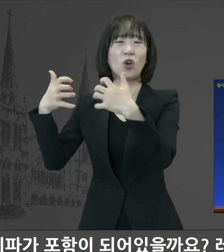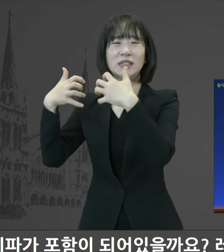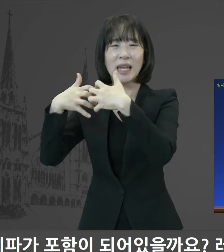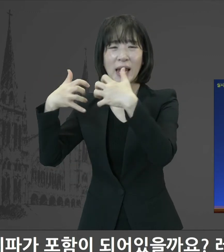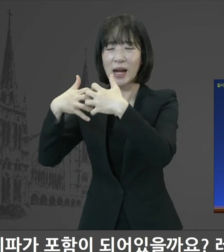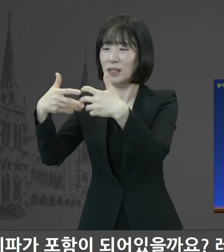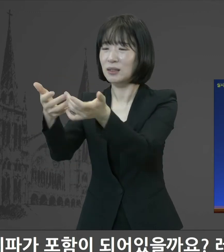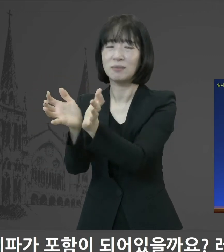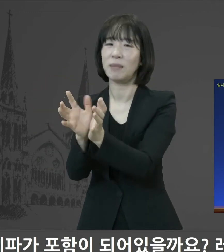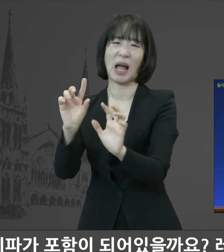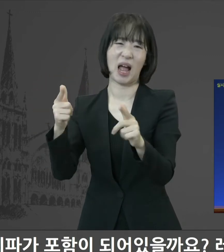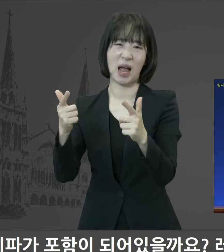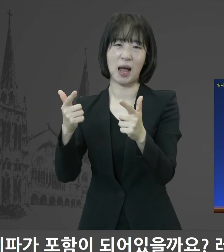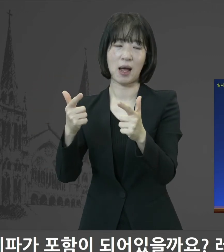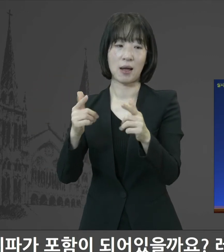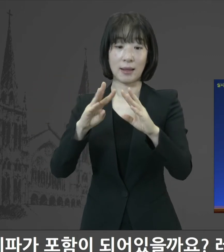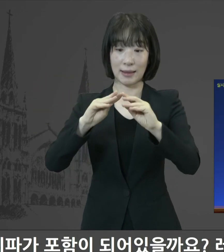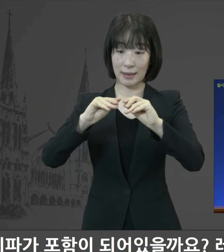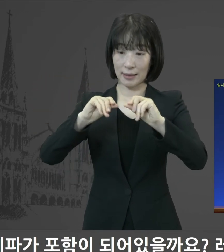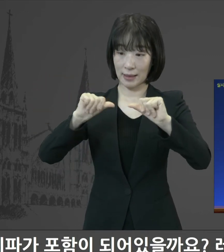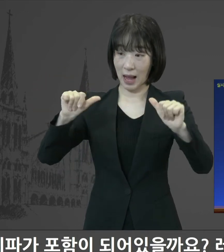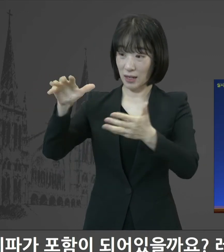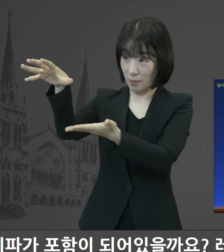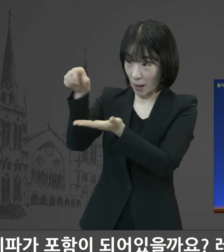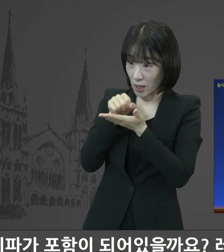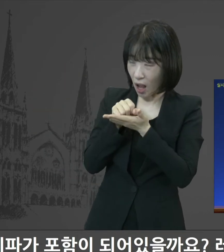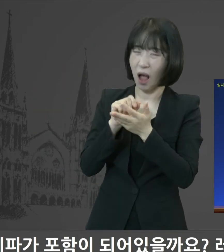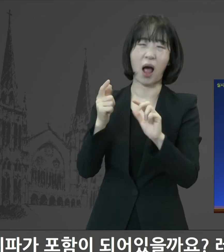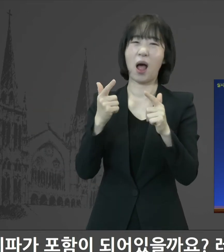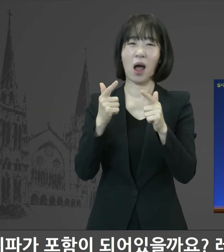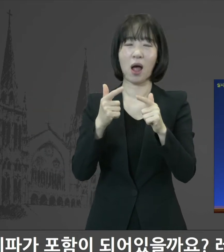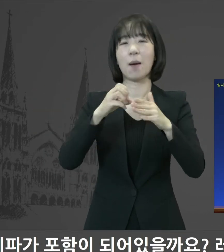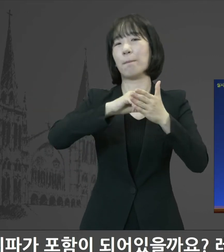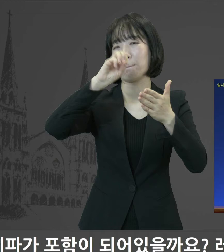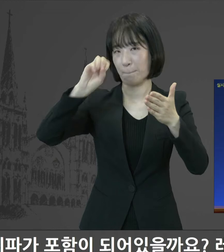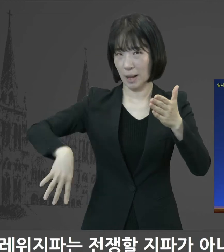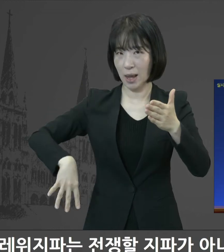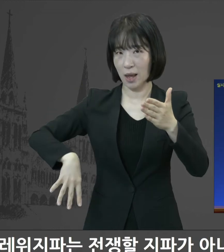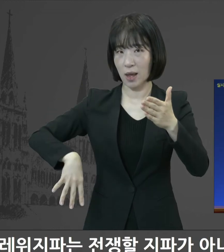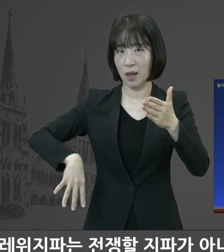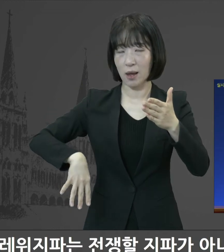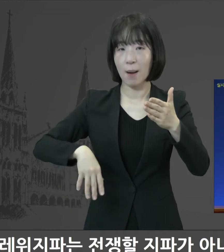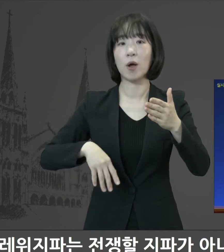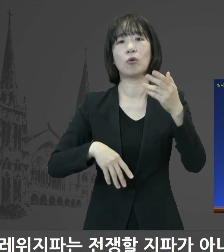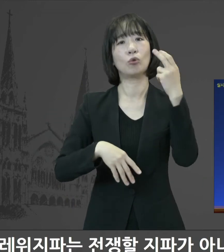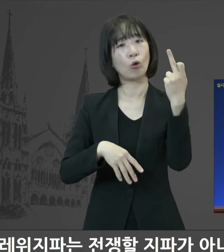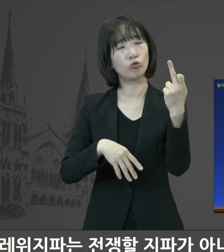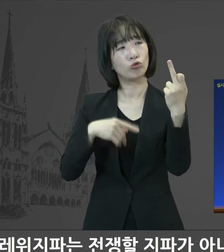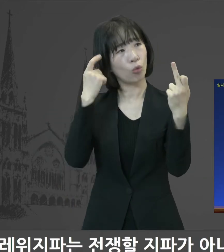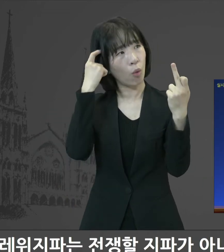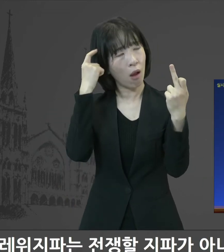아닙니다. 그리고 땅을 분깃으로 받을 지파가 아니니까 빠져 있죠. 그런데 어떻게 12지파가 됐죠?